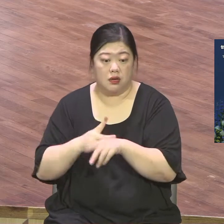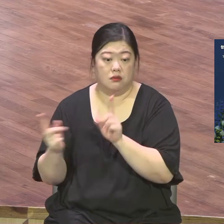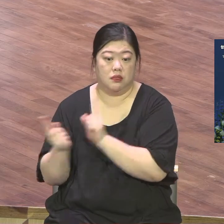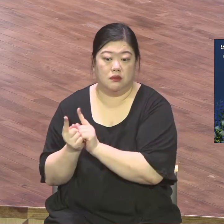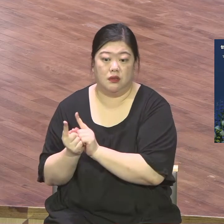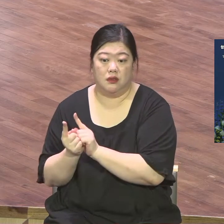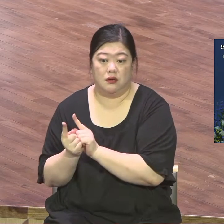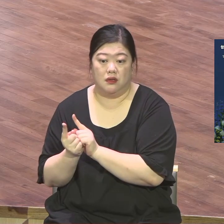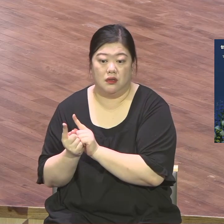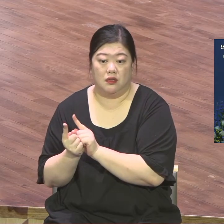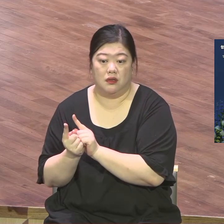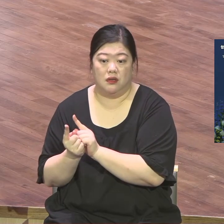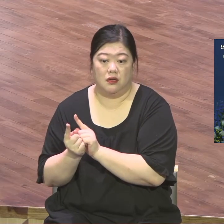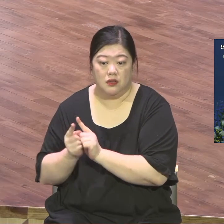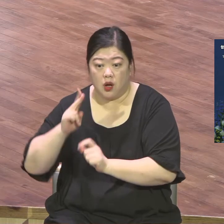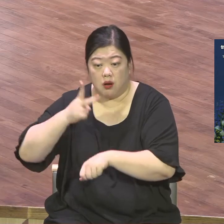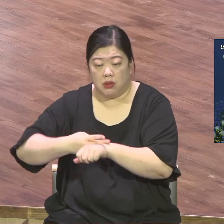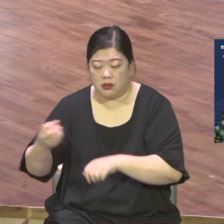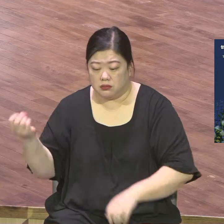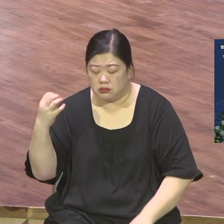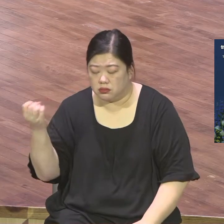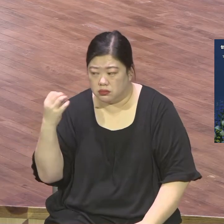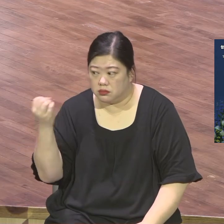만나가지고 완전히 거듭났어요.